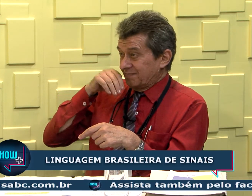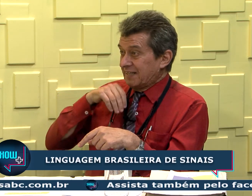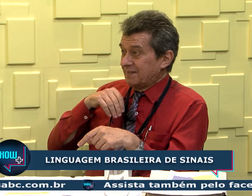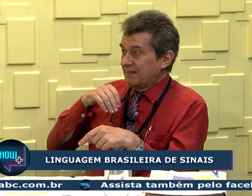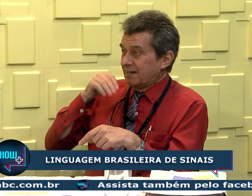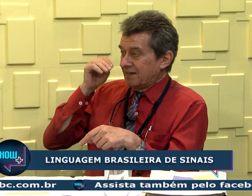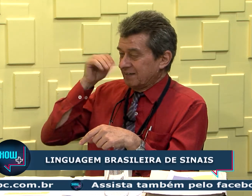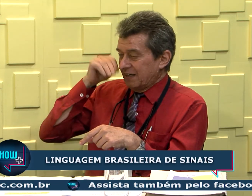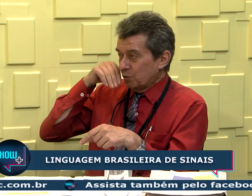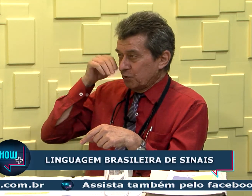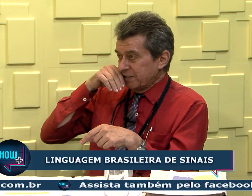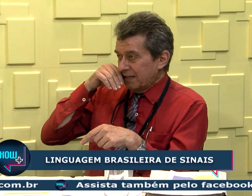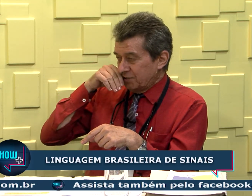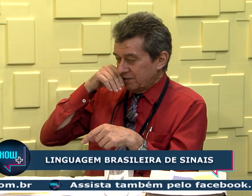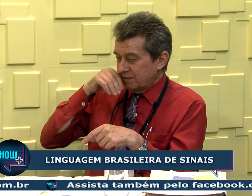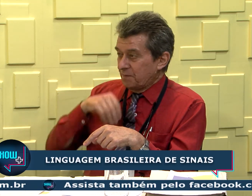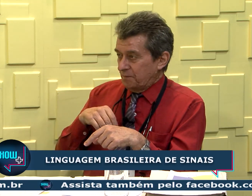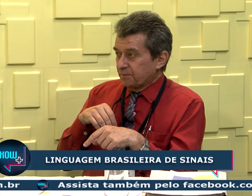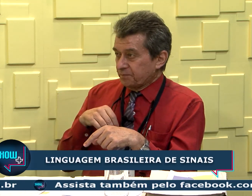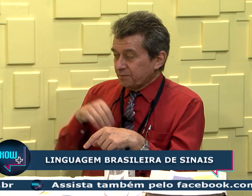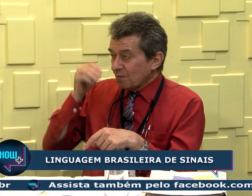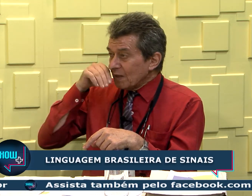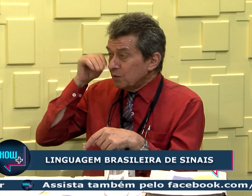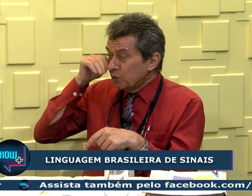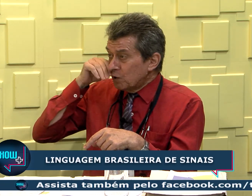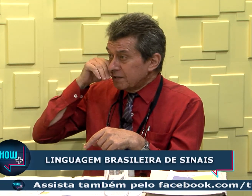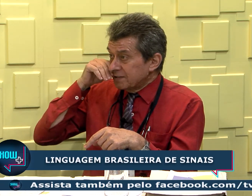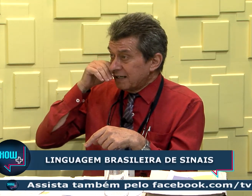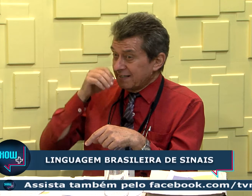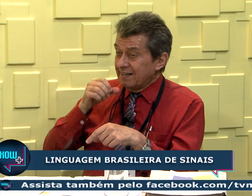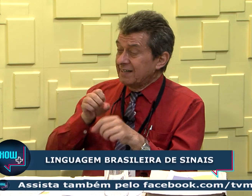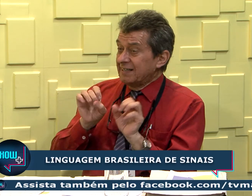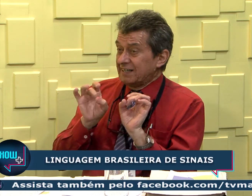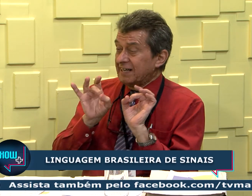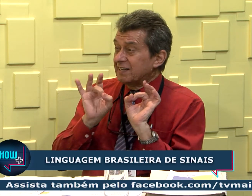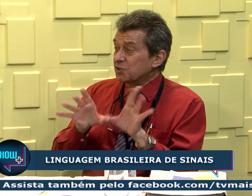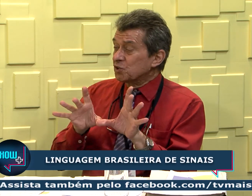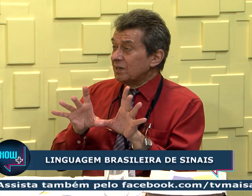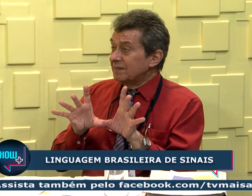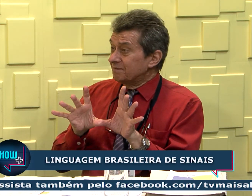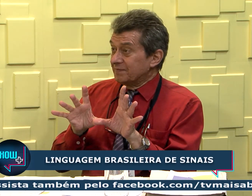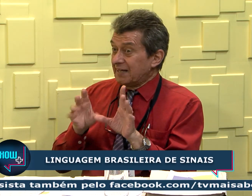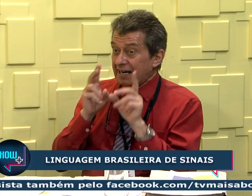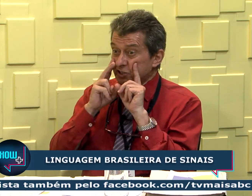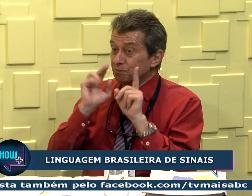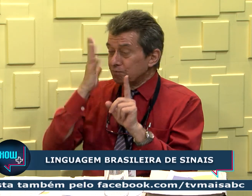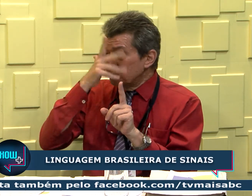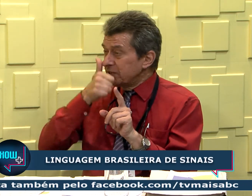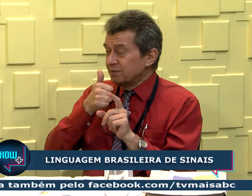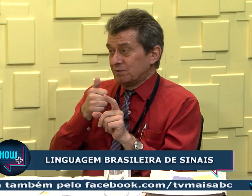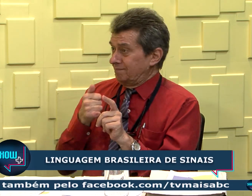a aac a curiosidade curiosos que ela é é só acha bonito